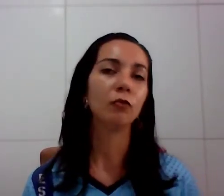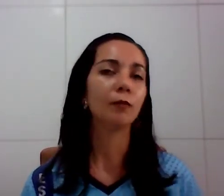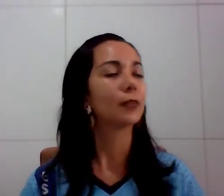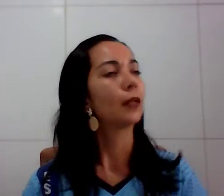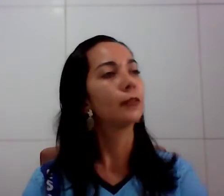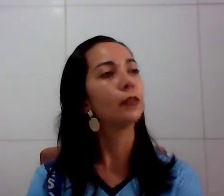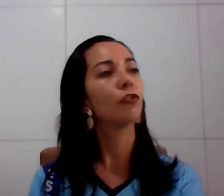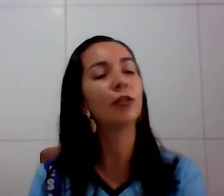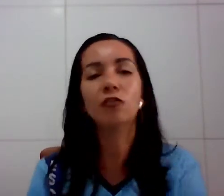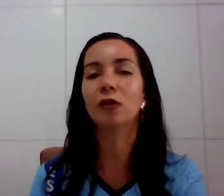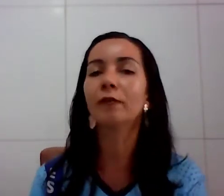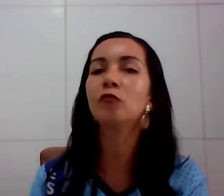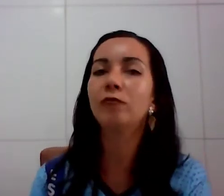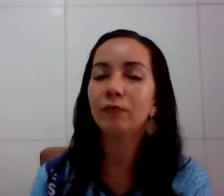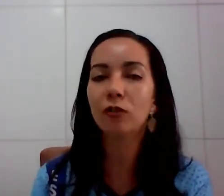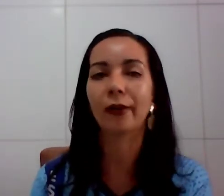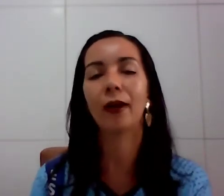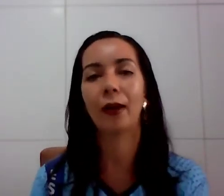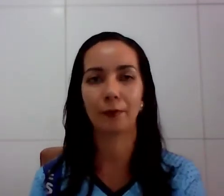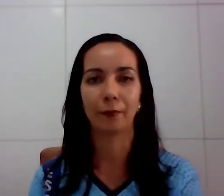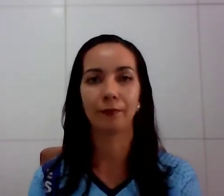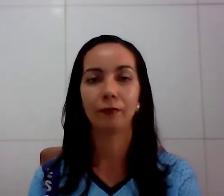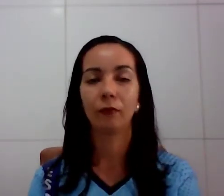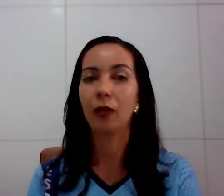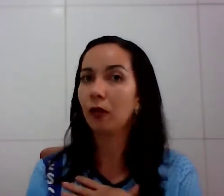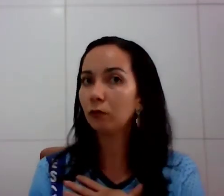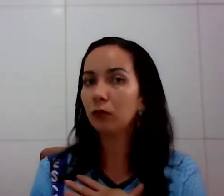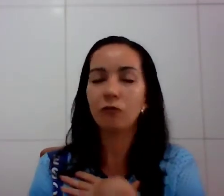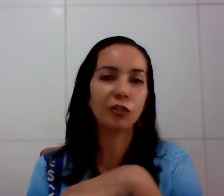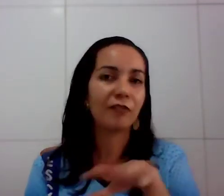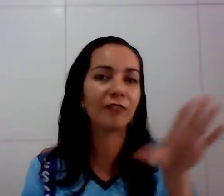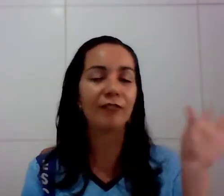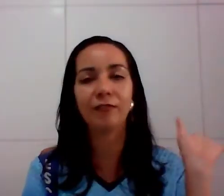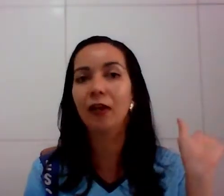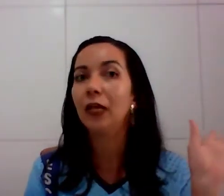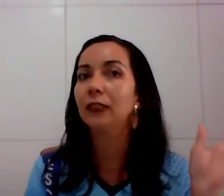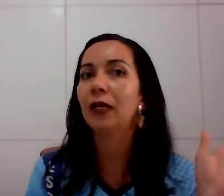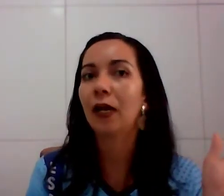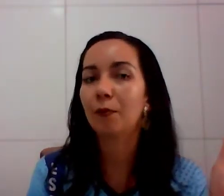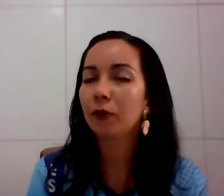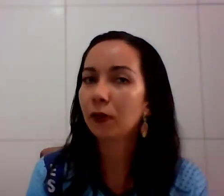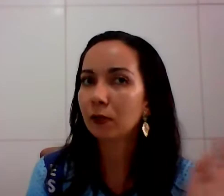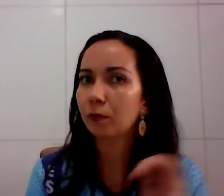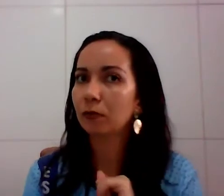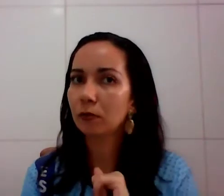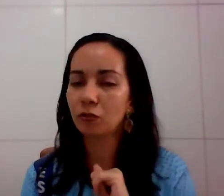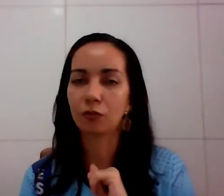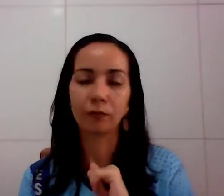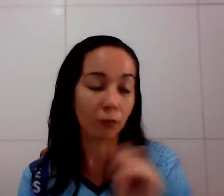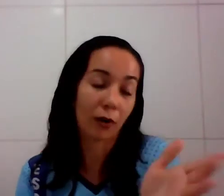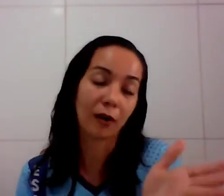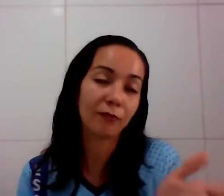no passado se nós nem estávamos vivos naquela época? Eu não estava viva na época em que as pessoas moravam